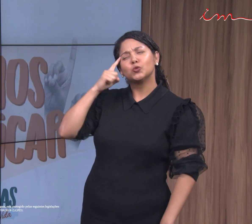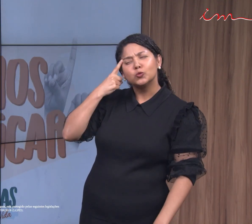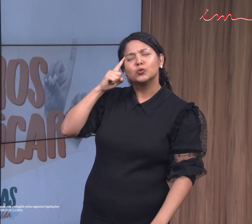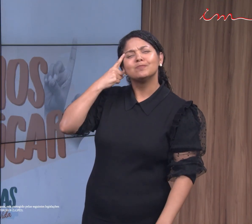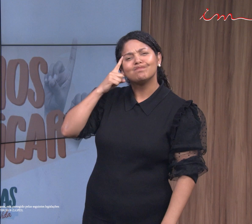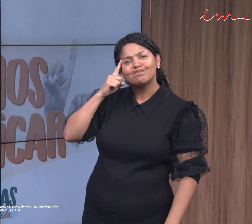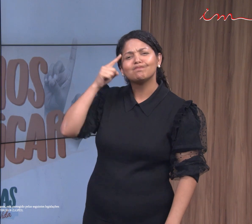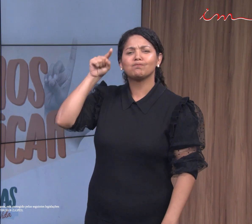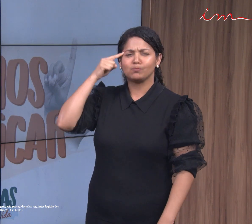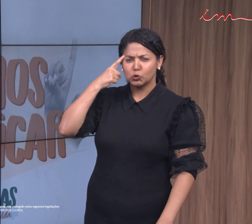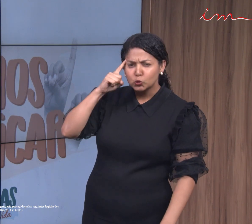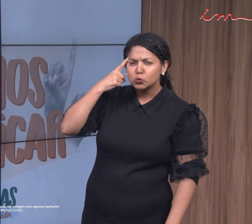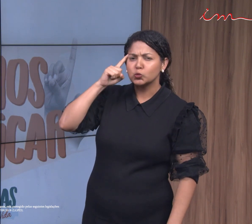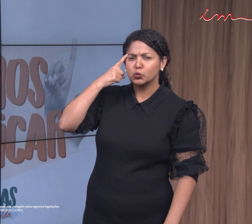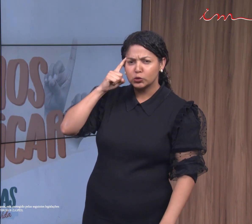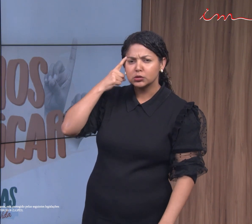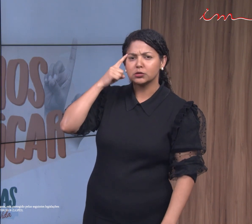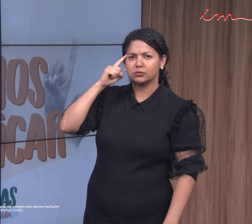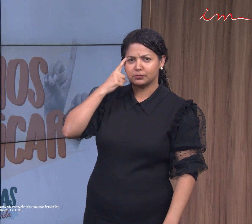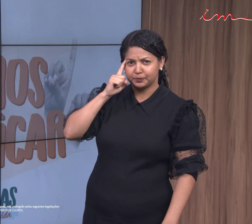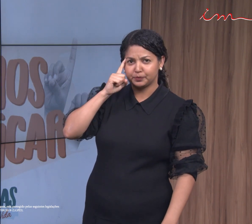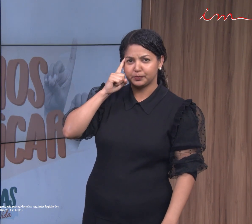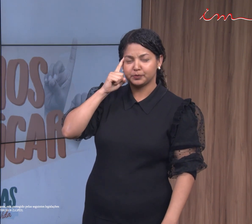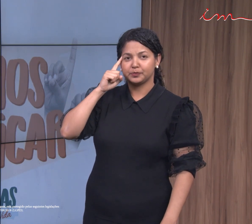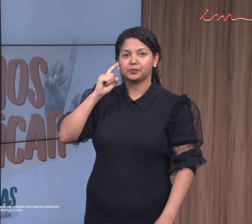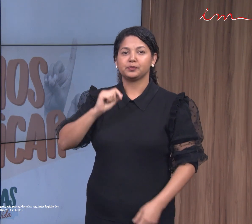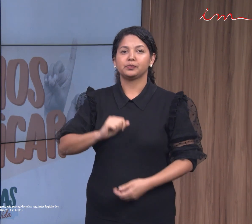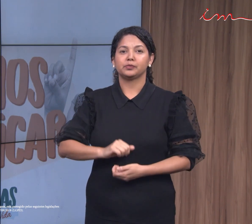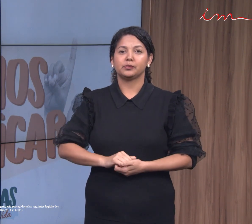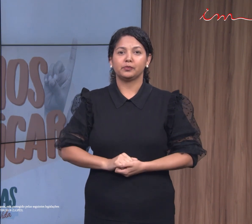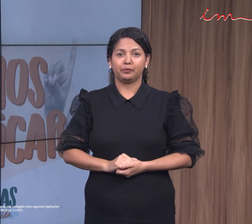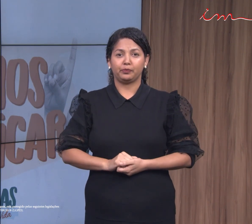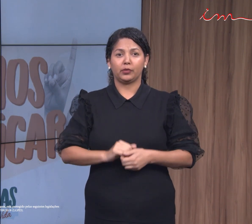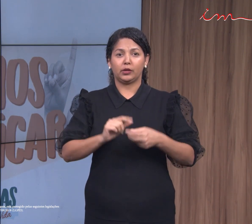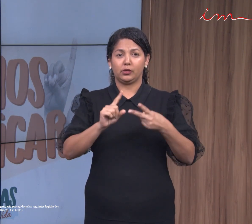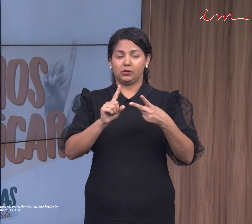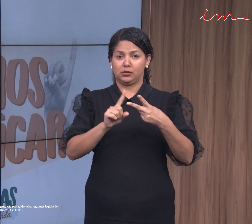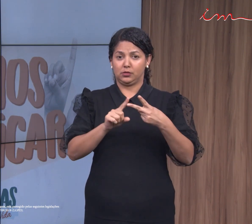expressão, ó, juízo, hein? Juízo.